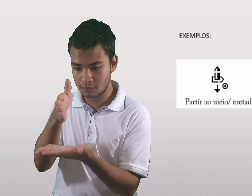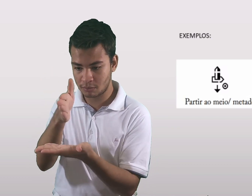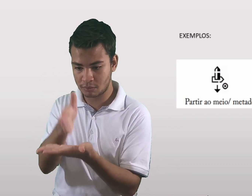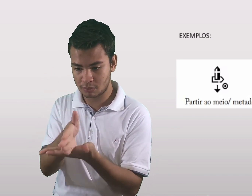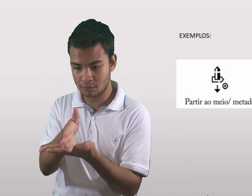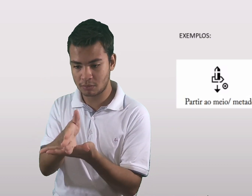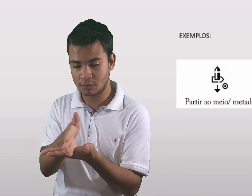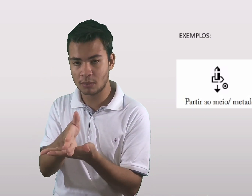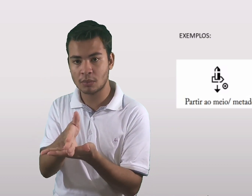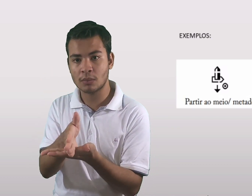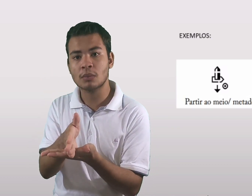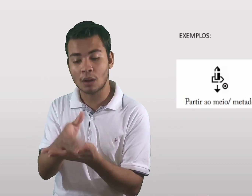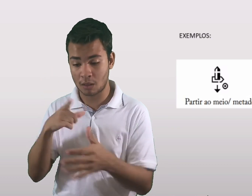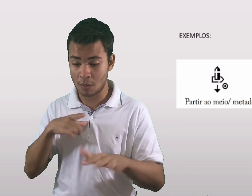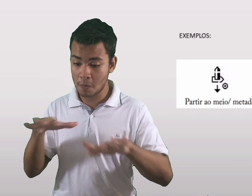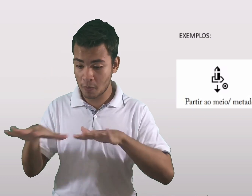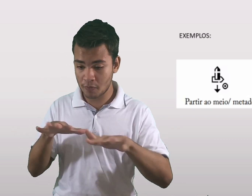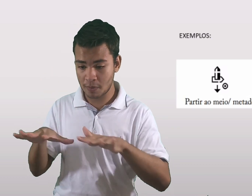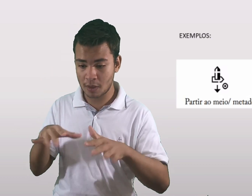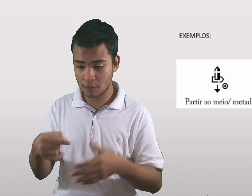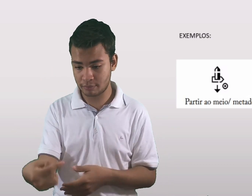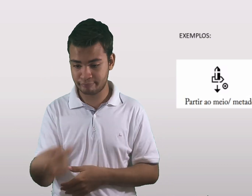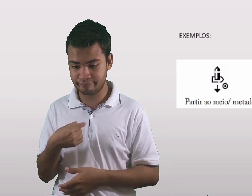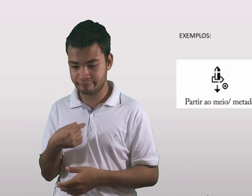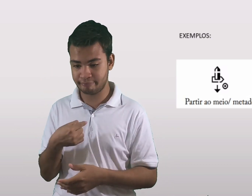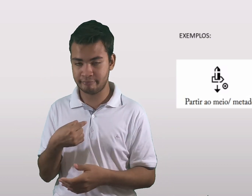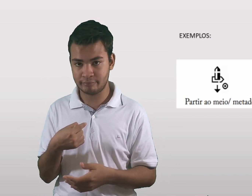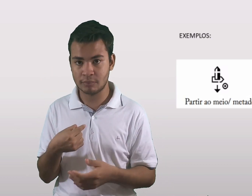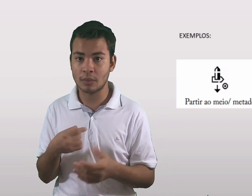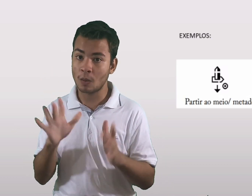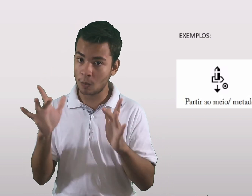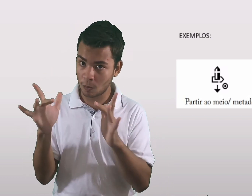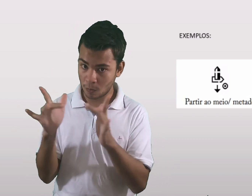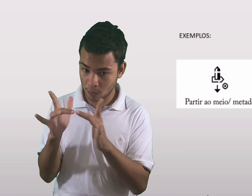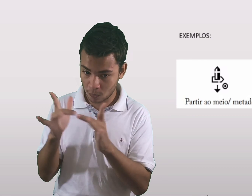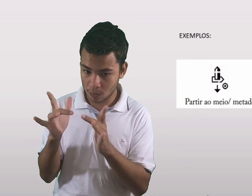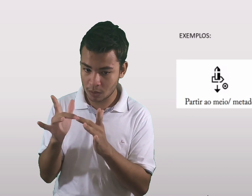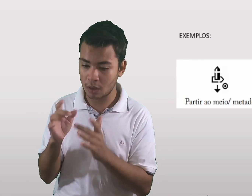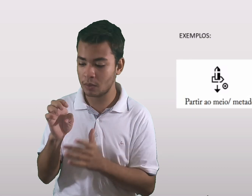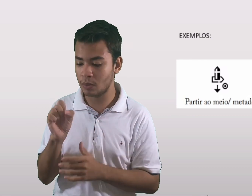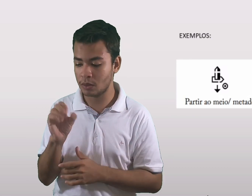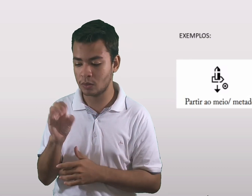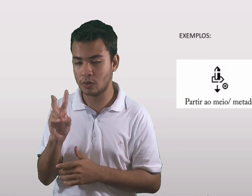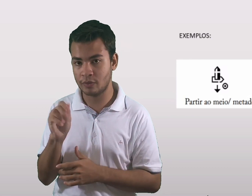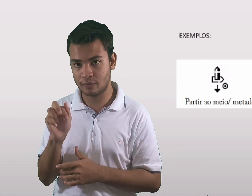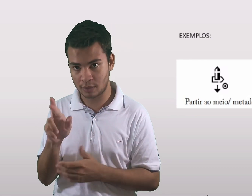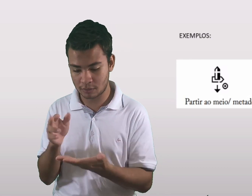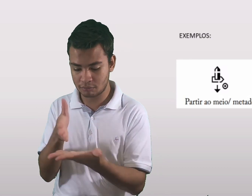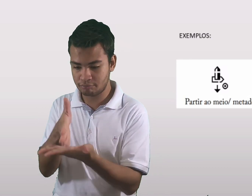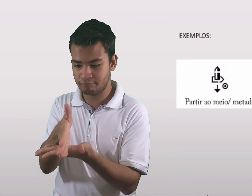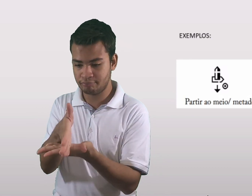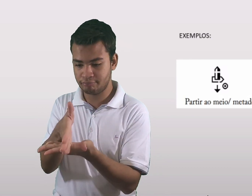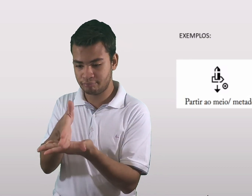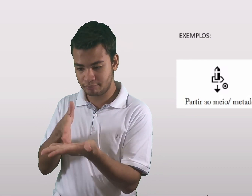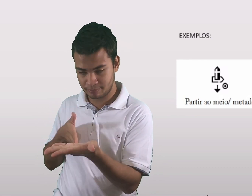A visão das mãos e o movimento que vem para mim. E o contato